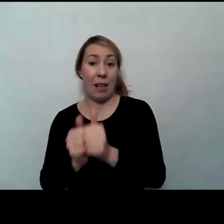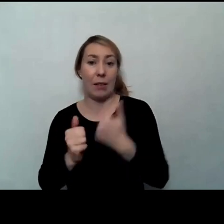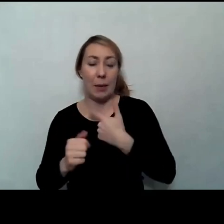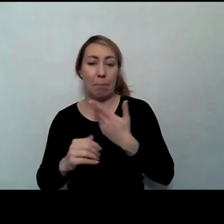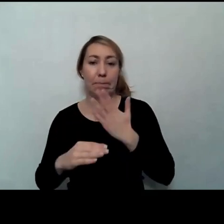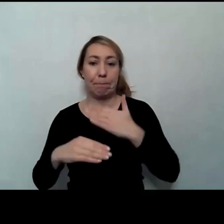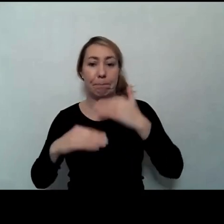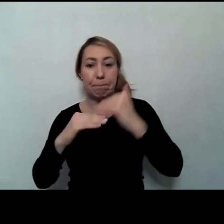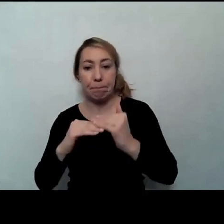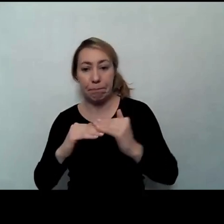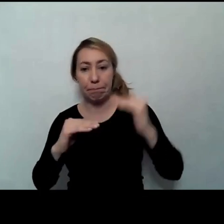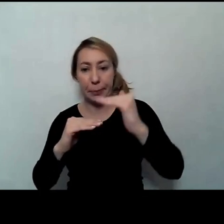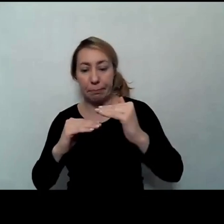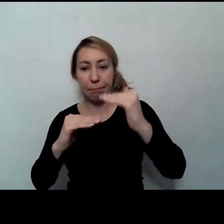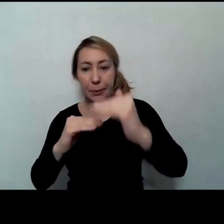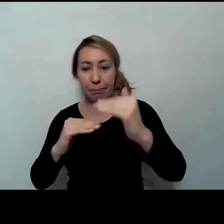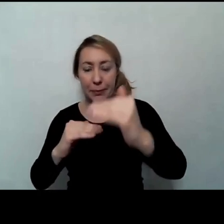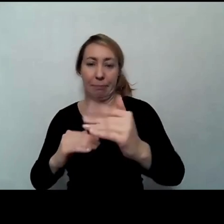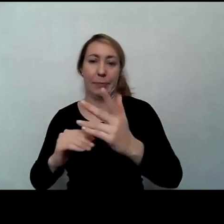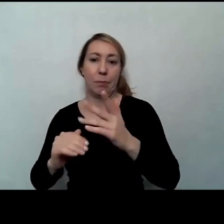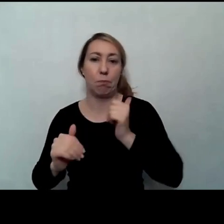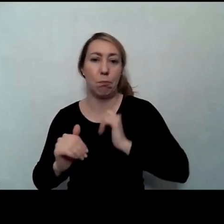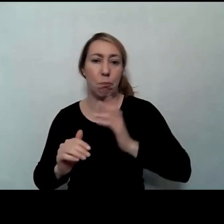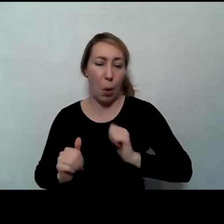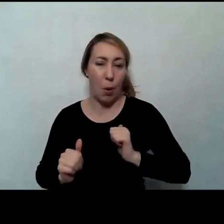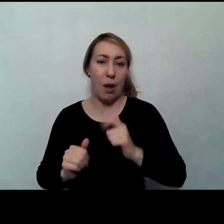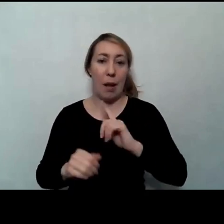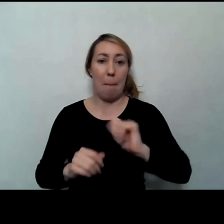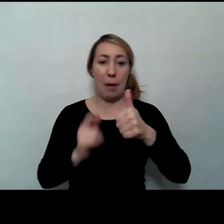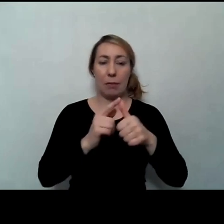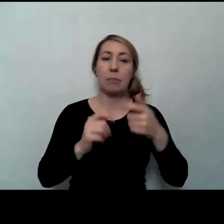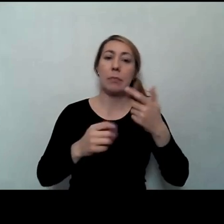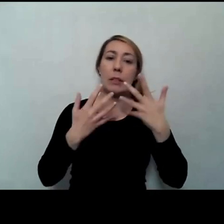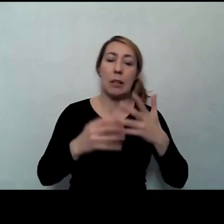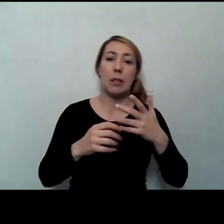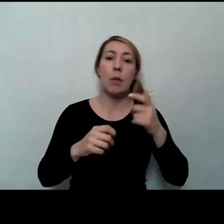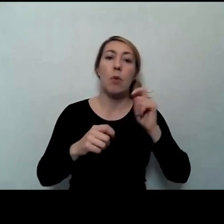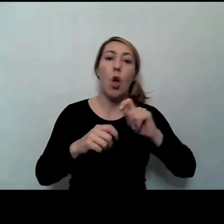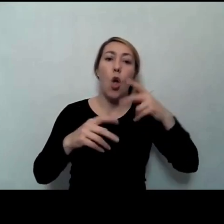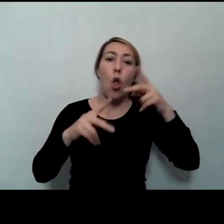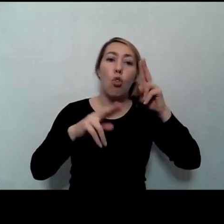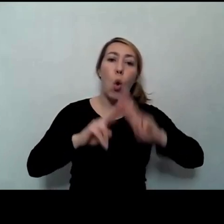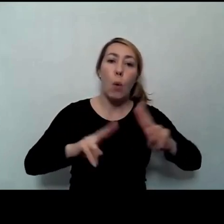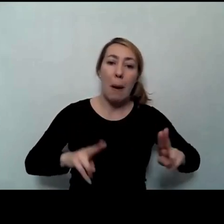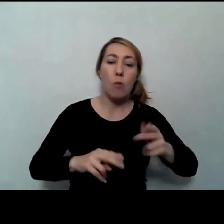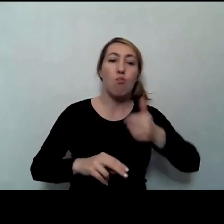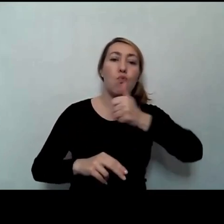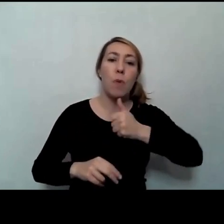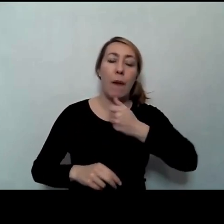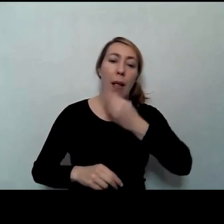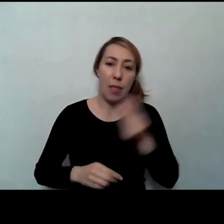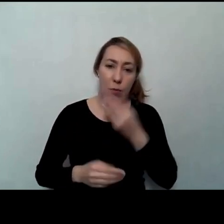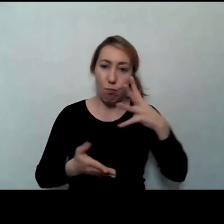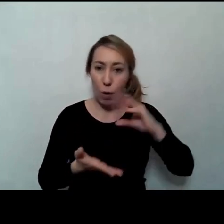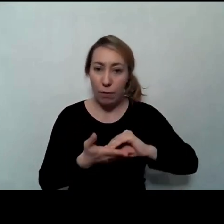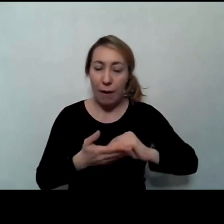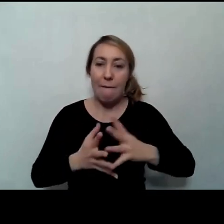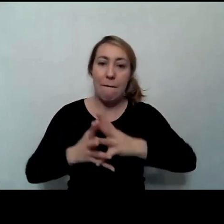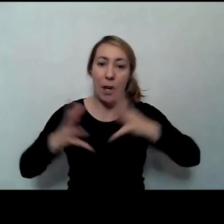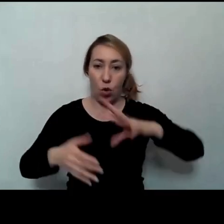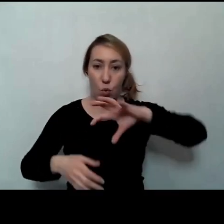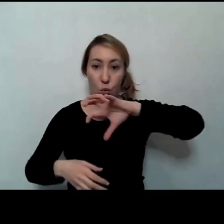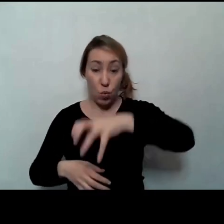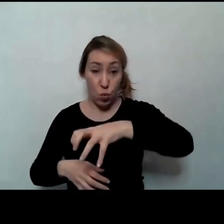znaczy najpierw myślimy o tym, żeby tę normalizację faktycznie przeprowadzić jeszcze raz na większej grupie z